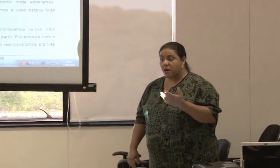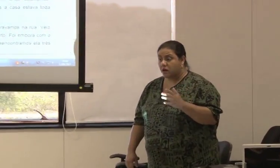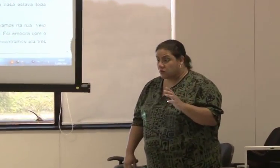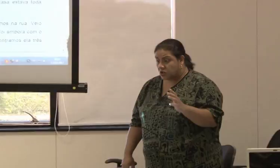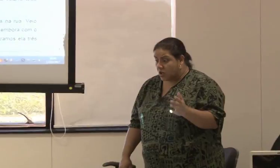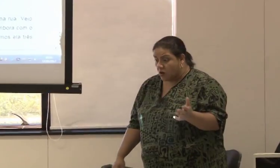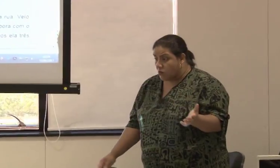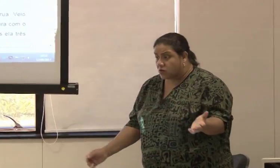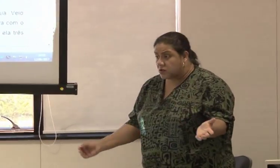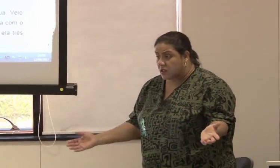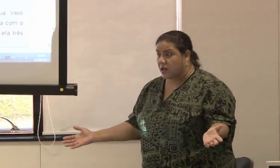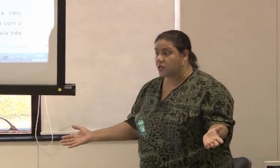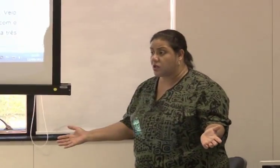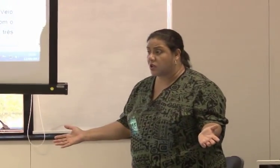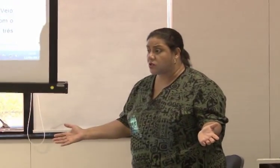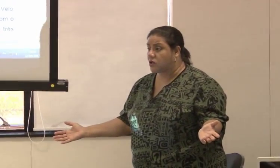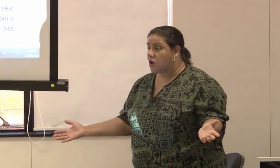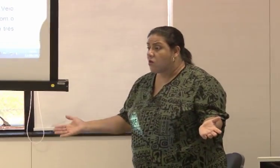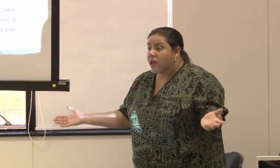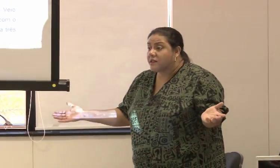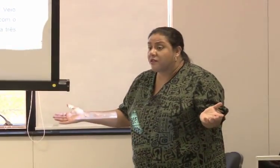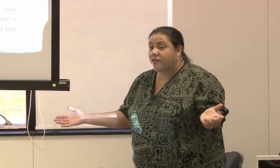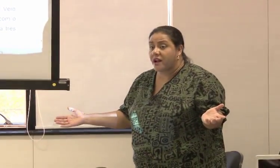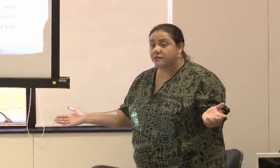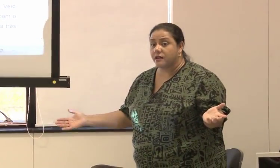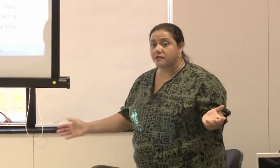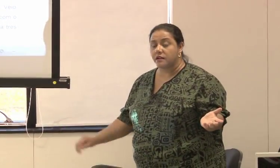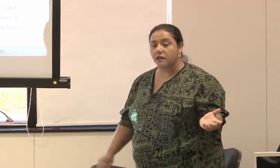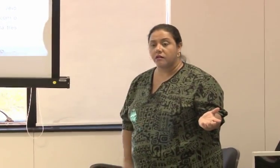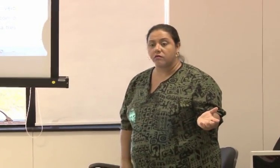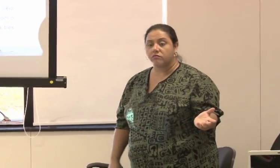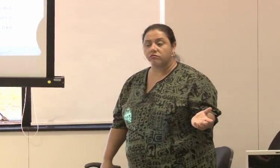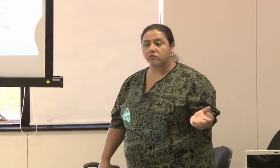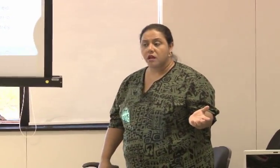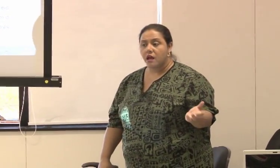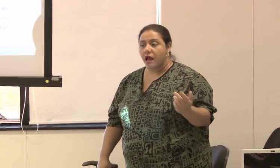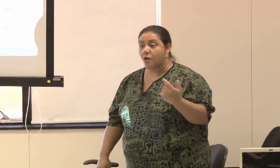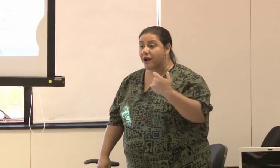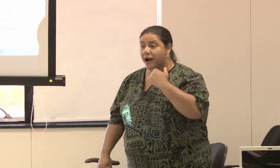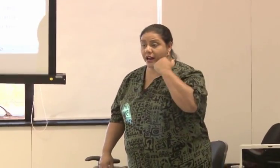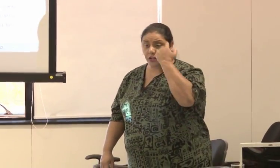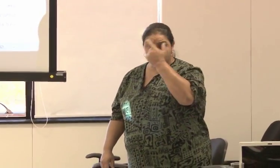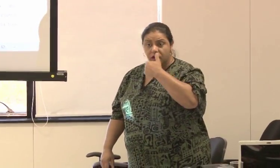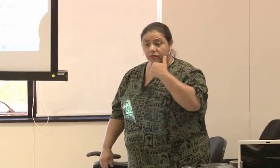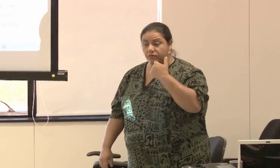não tinha como sustentar a gente. O que essa frase quer dizer? É uma cara de...